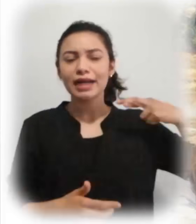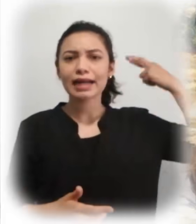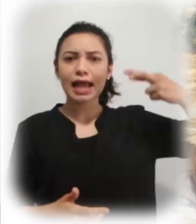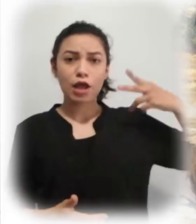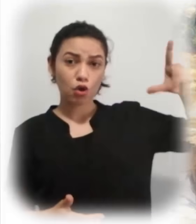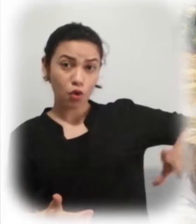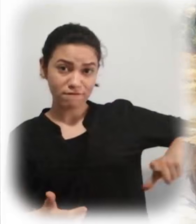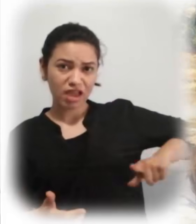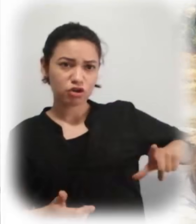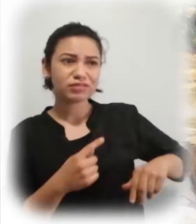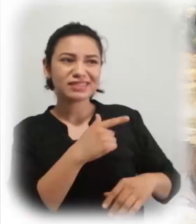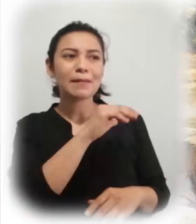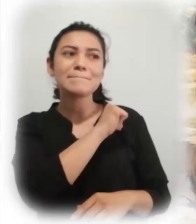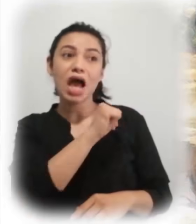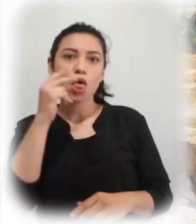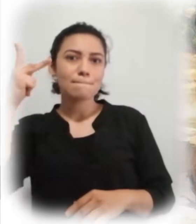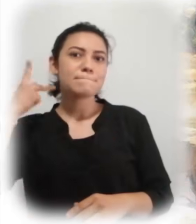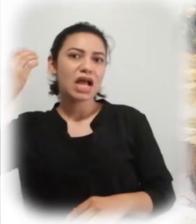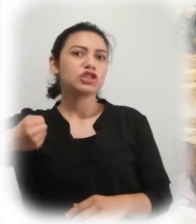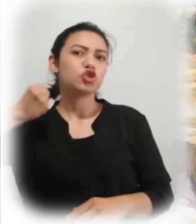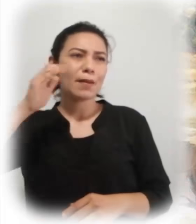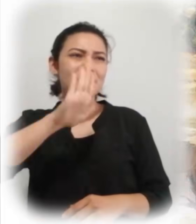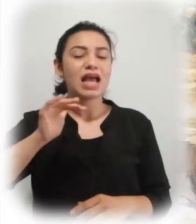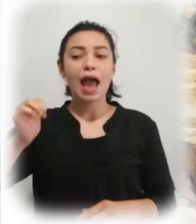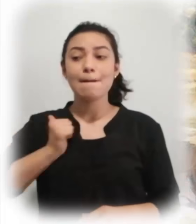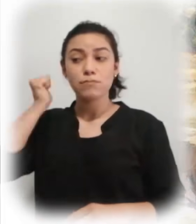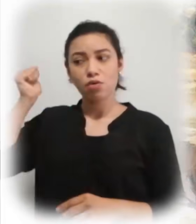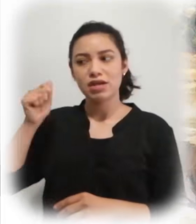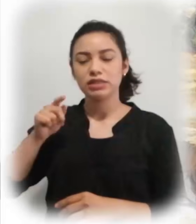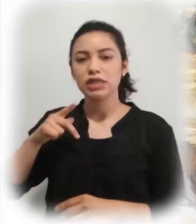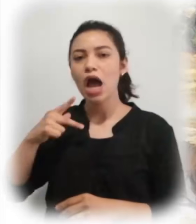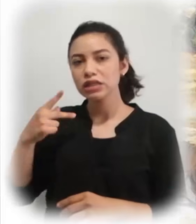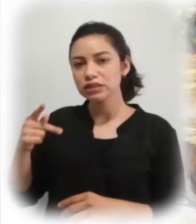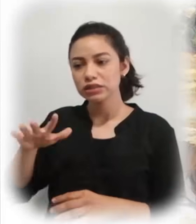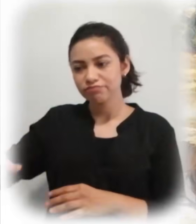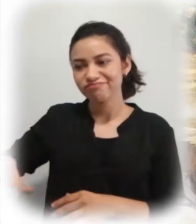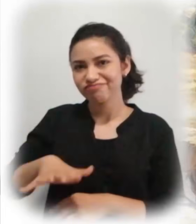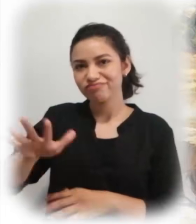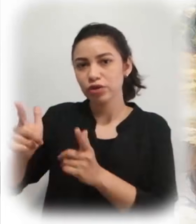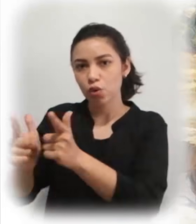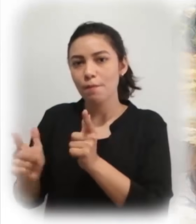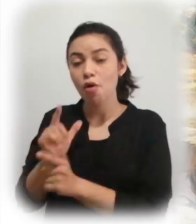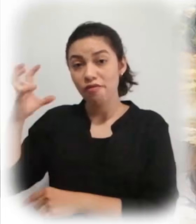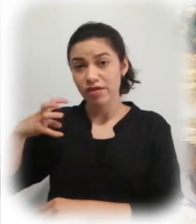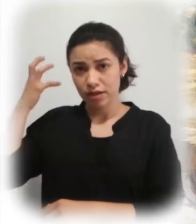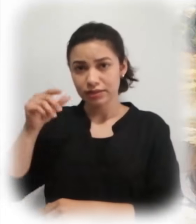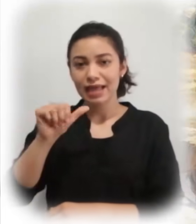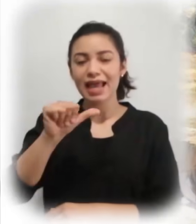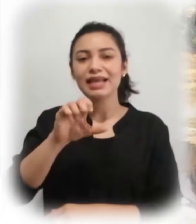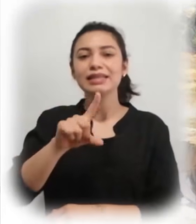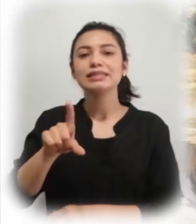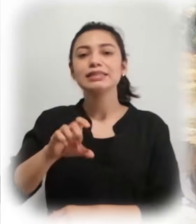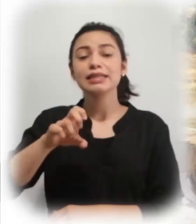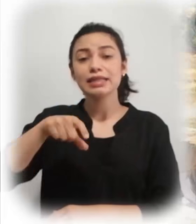Ezequiel tiene expresiones durísimas contra los responsables de la comunidad, que se